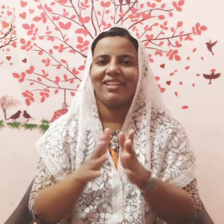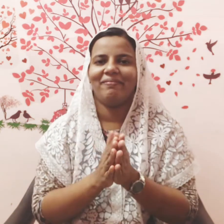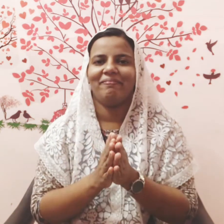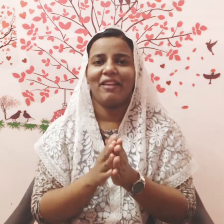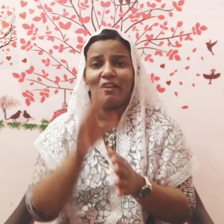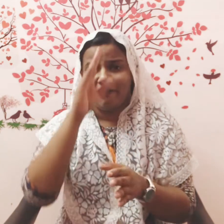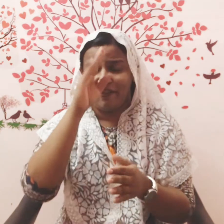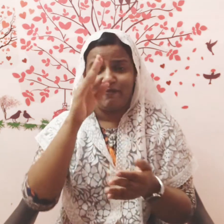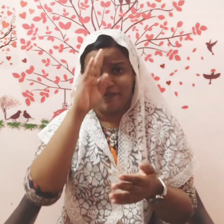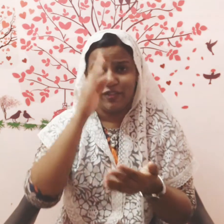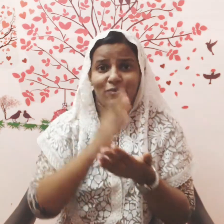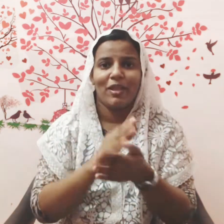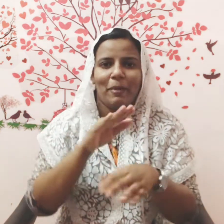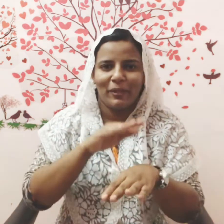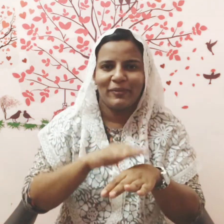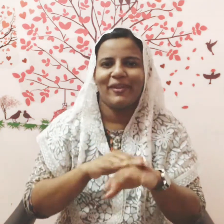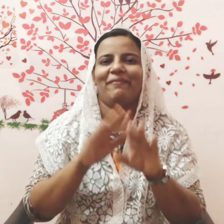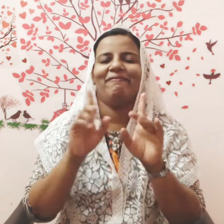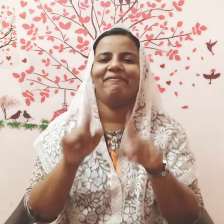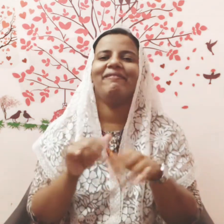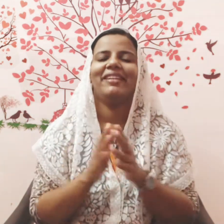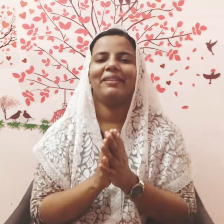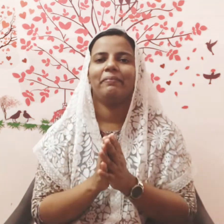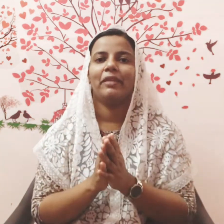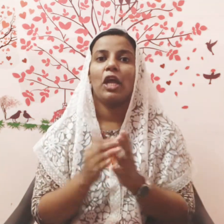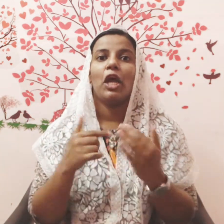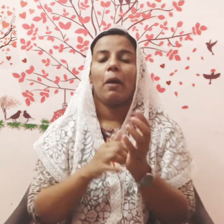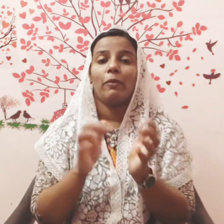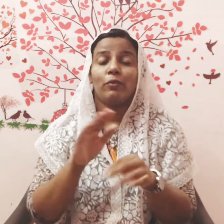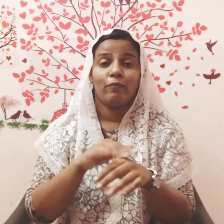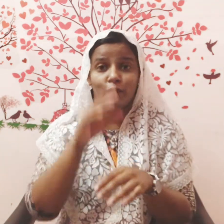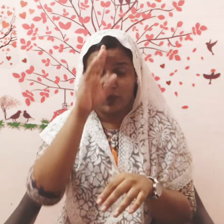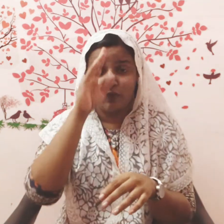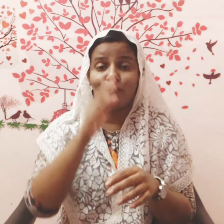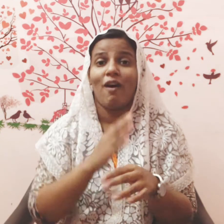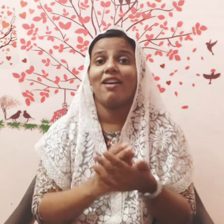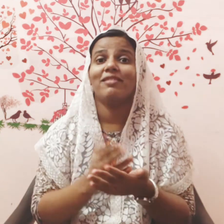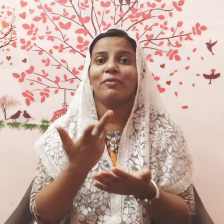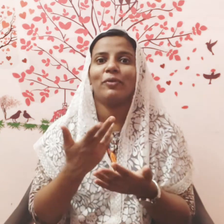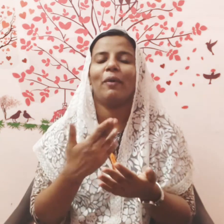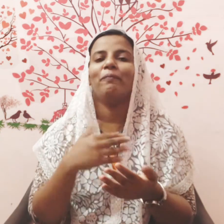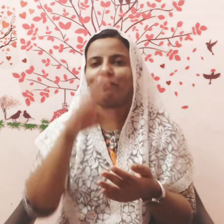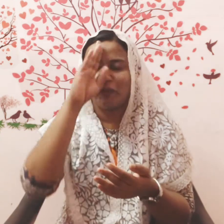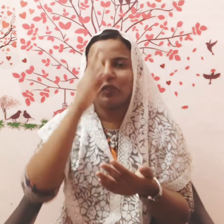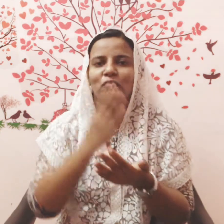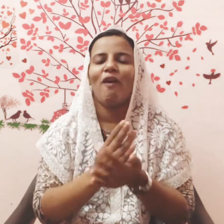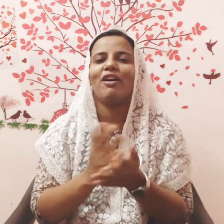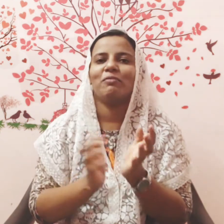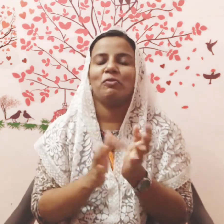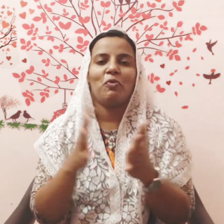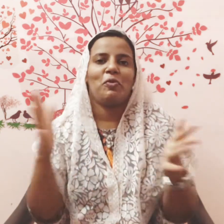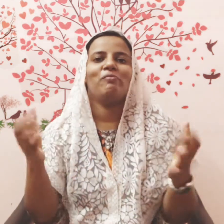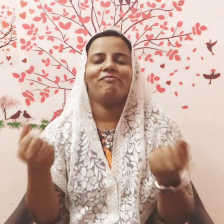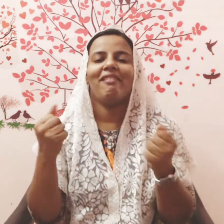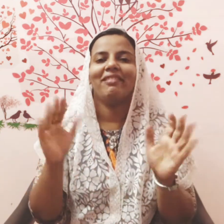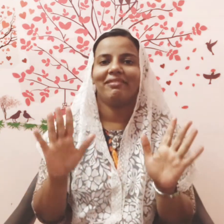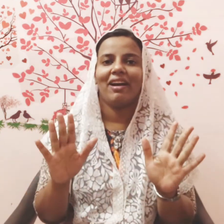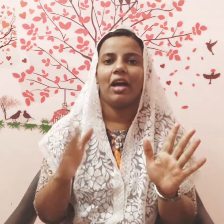വിശ്വാസത്തോടെ തുടരണം. യേശു വിശ്വാസം എന്ന് പറയുമ്പോൾ യേശുവിൻ്റെ ശക്തി വ്യാപരിപ്പാനുള്ള ഏറ്റവും എളുപ്പ വഴിയാണ് നമ്മുടെ ഫെയ്ത്ത്. യഥോസ്തുതി